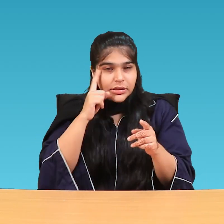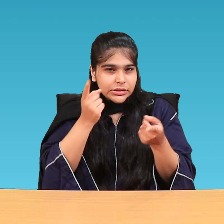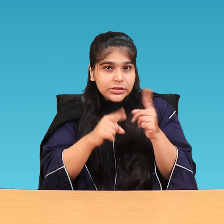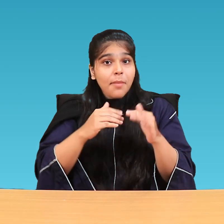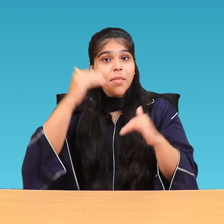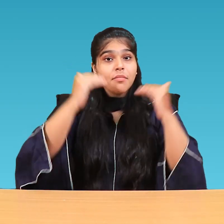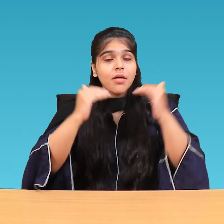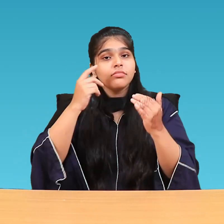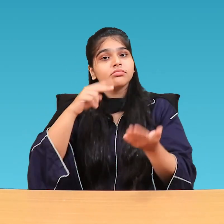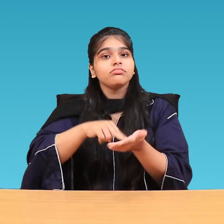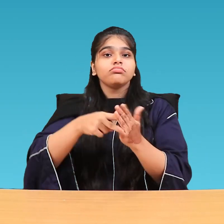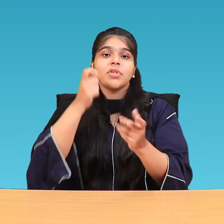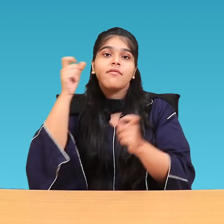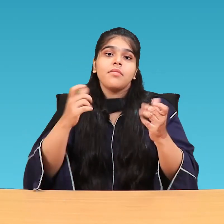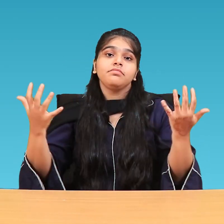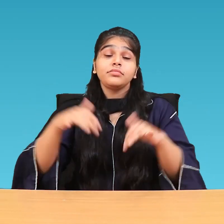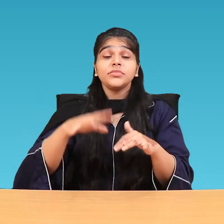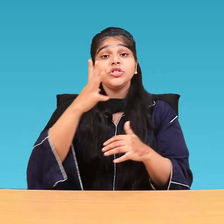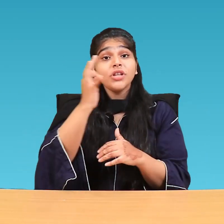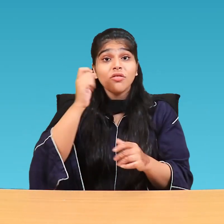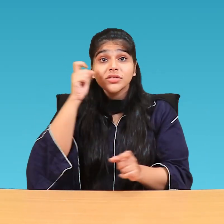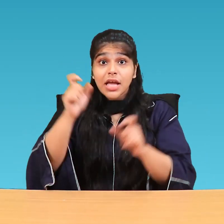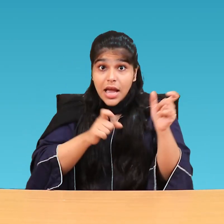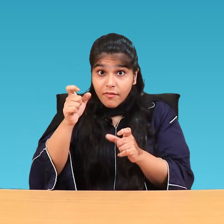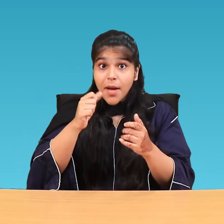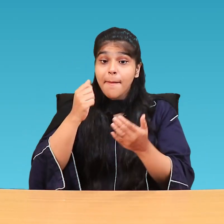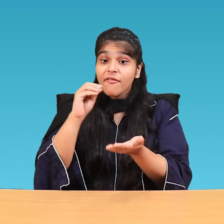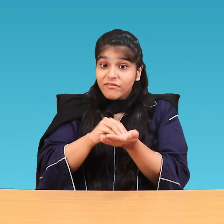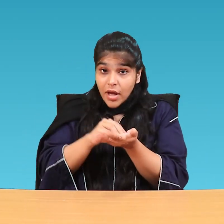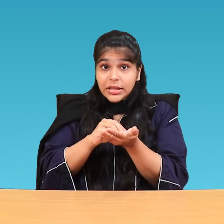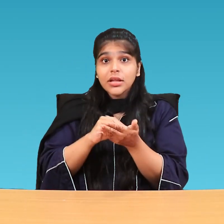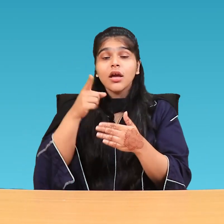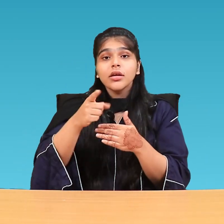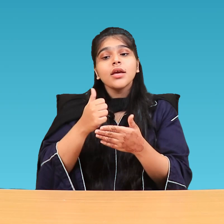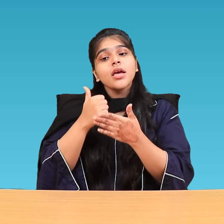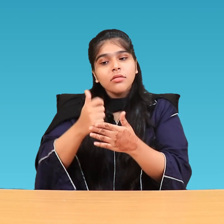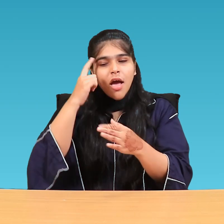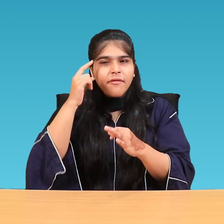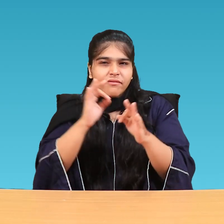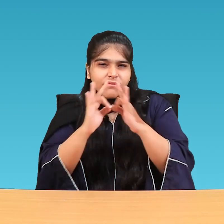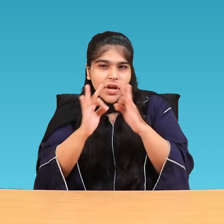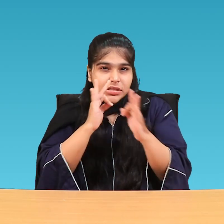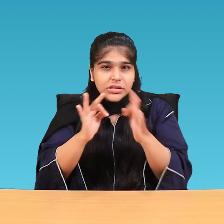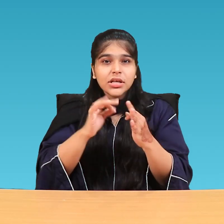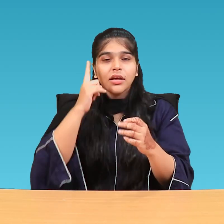ہیں۔ تو ان 400 لوگوں کی مدد سے گورنمنٹ یہ جو ہے ڈیسائیڈ کرے گی کہ کس طریقے سے جو